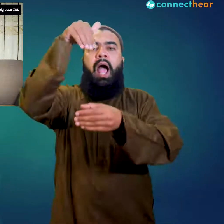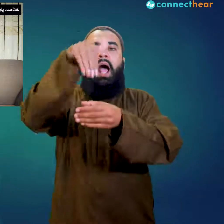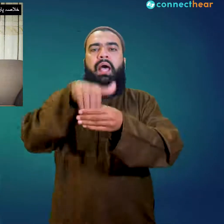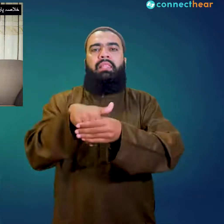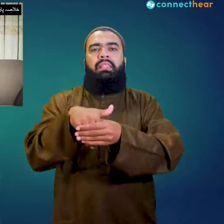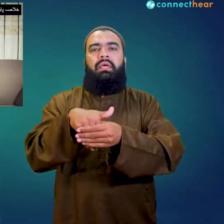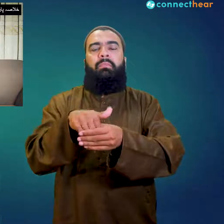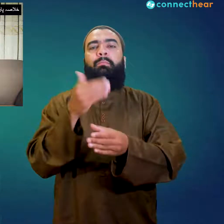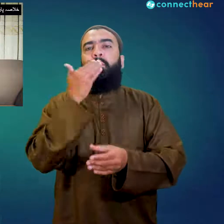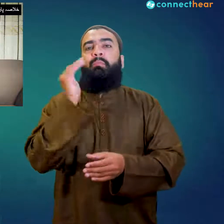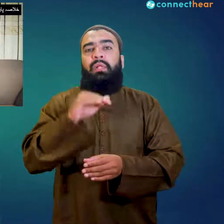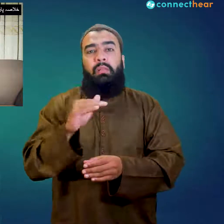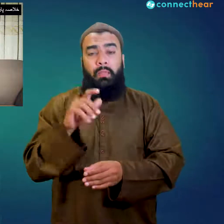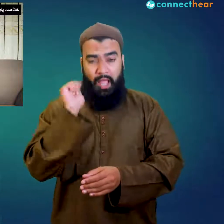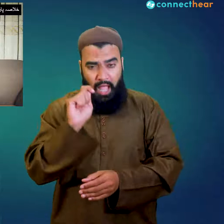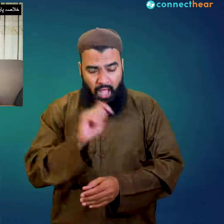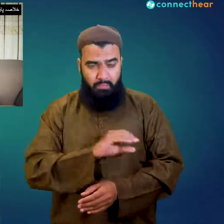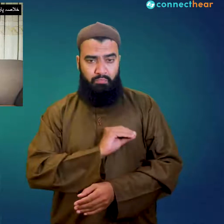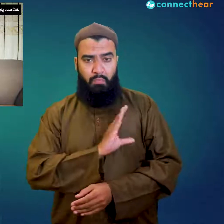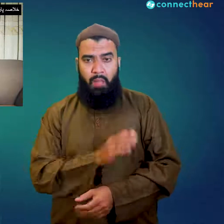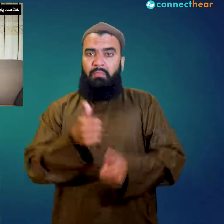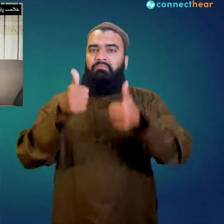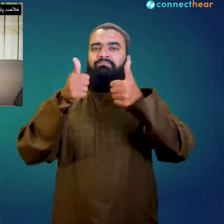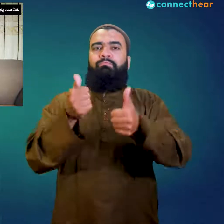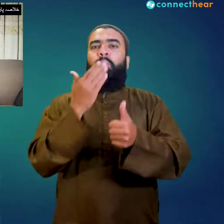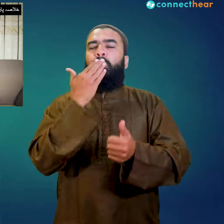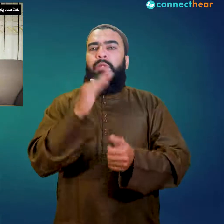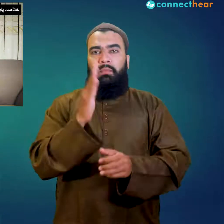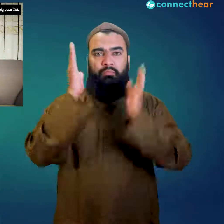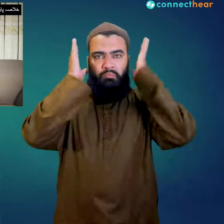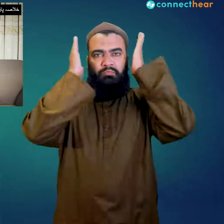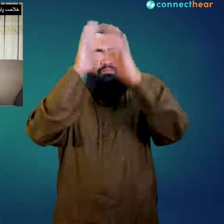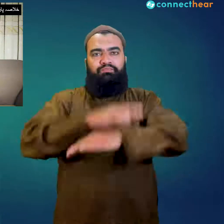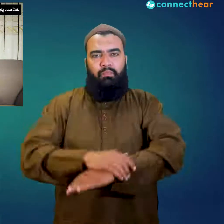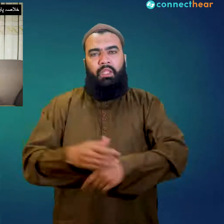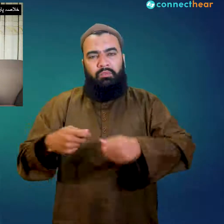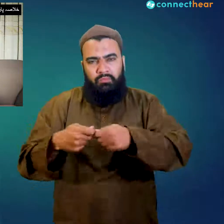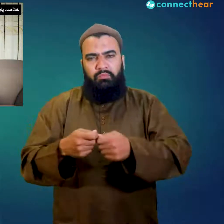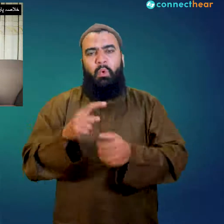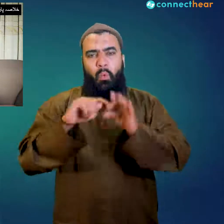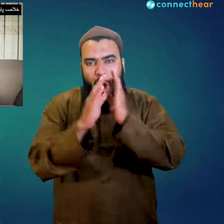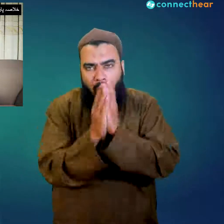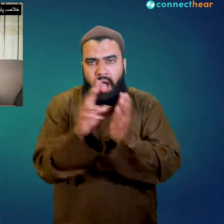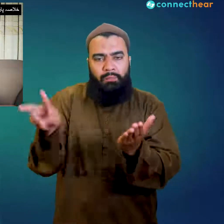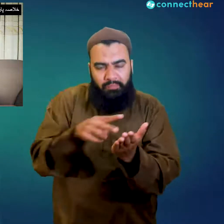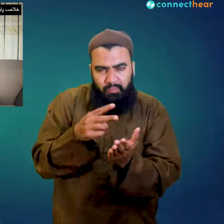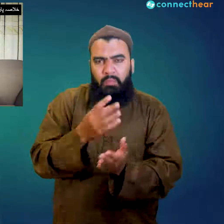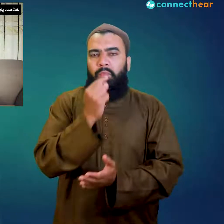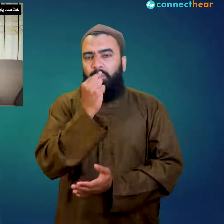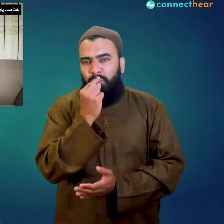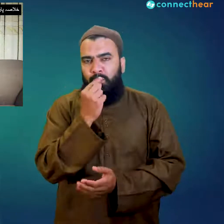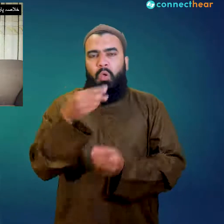کہ اس کو ایسے اعمال کرنے ہیں جو آخرت میں کامیابی کی طرف اس کو لے جانے والے ہیں۔